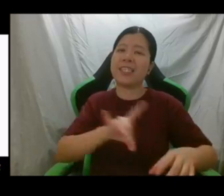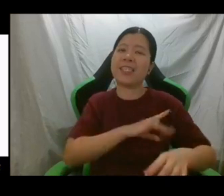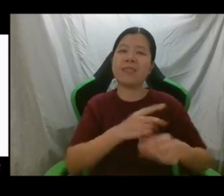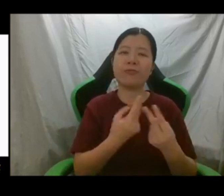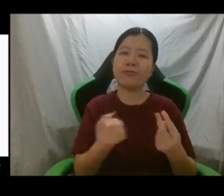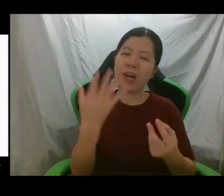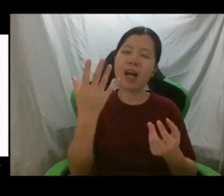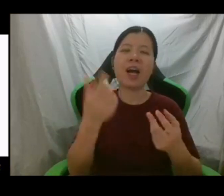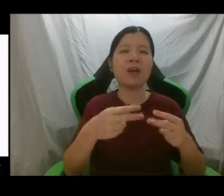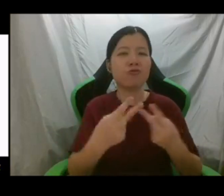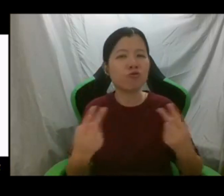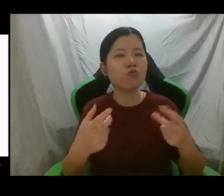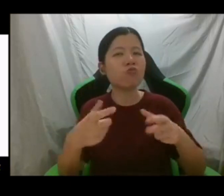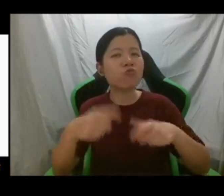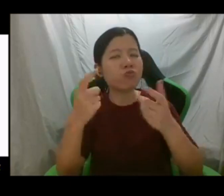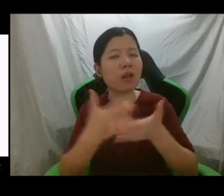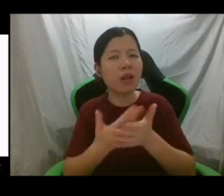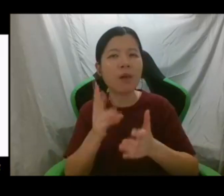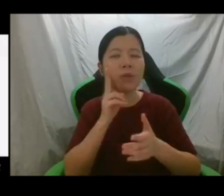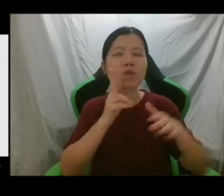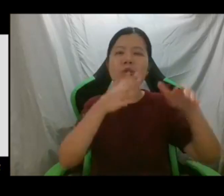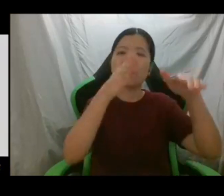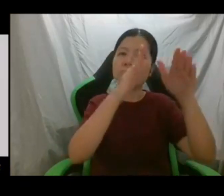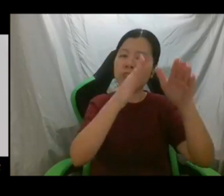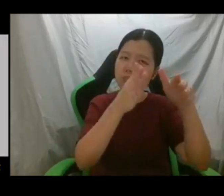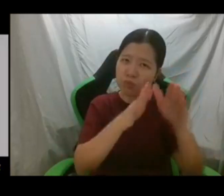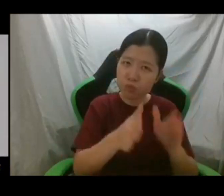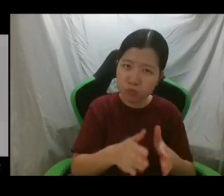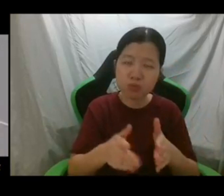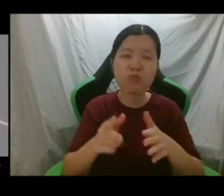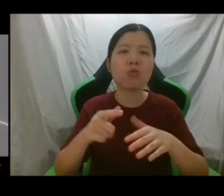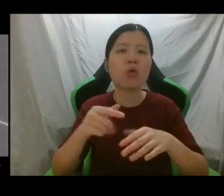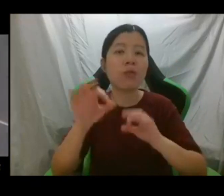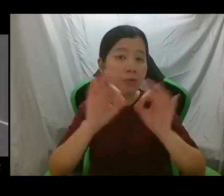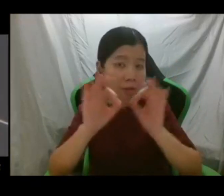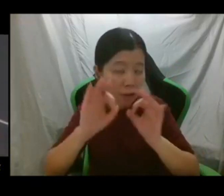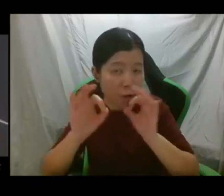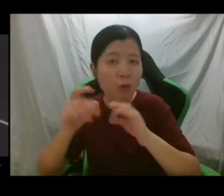葫蘆、藤、豆等等去做嘅。